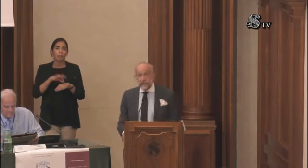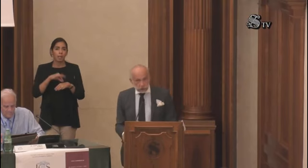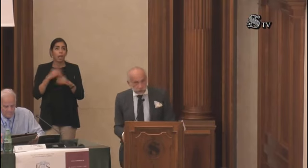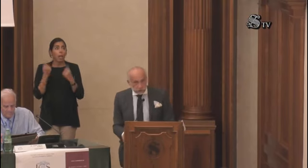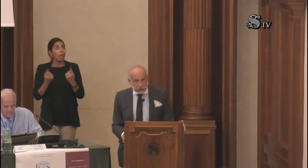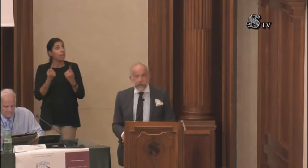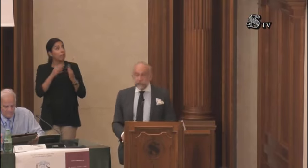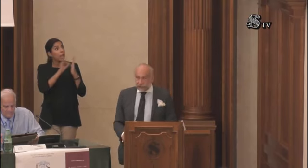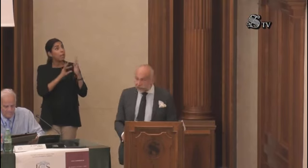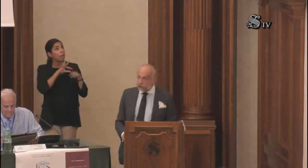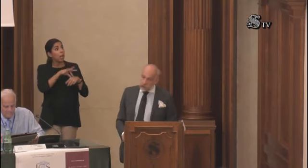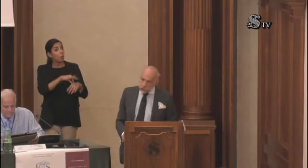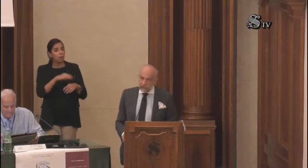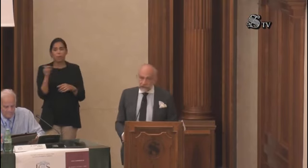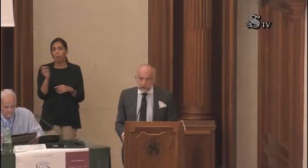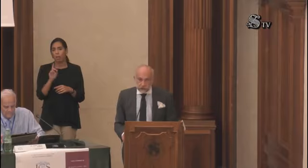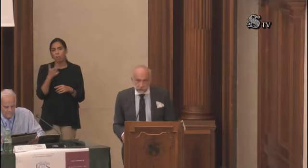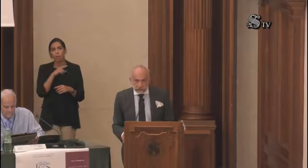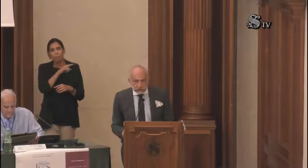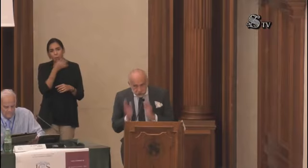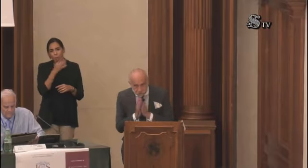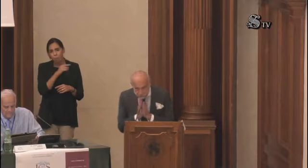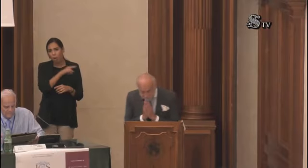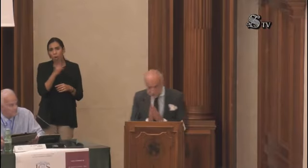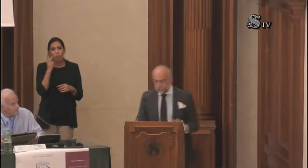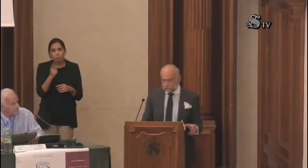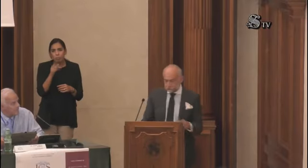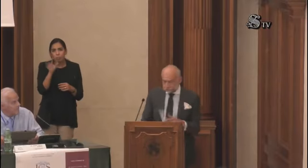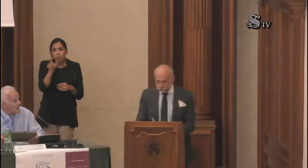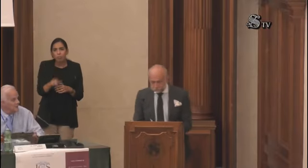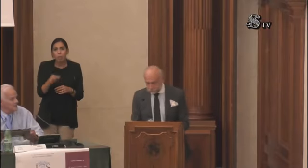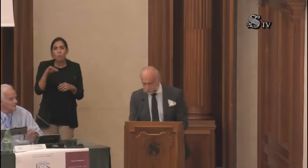guida dei soloni che magari non hanno mai visitato un paziente. Grazie.